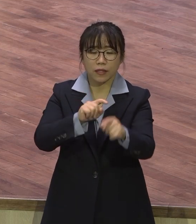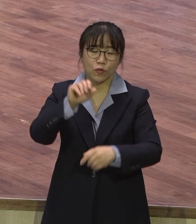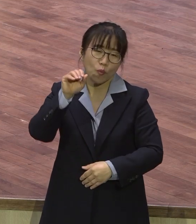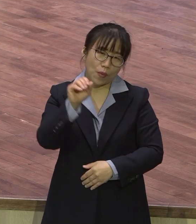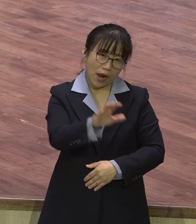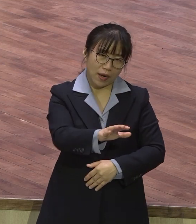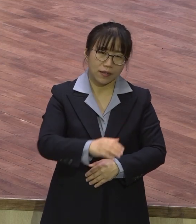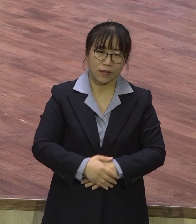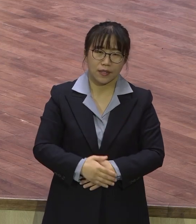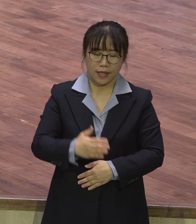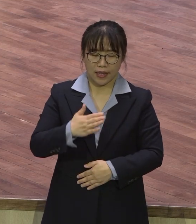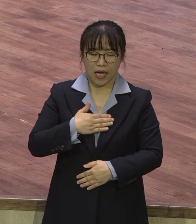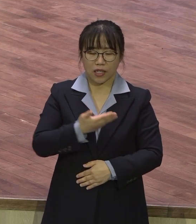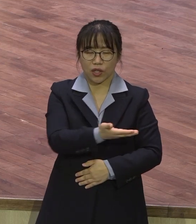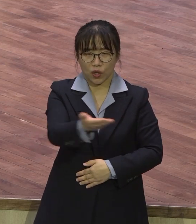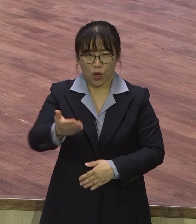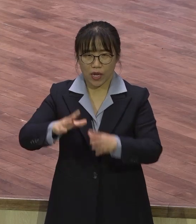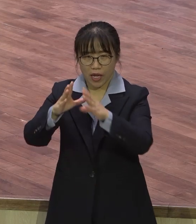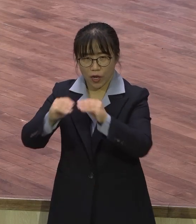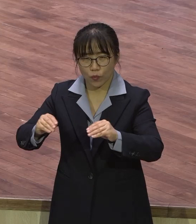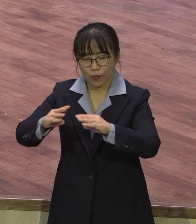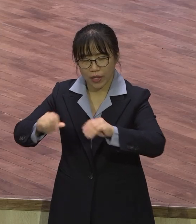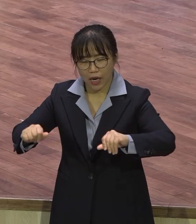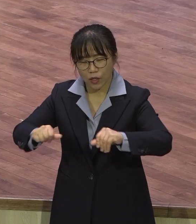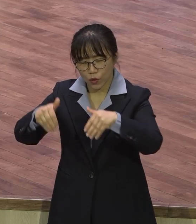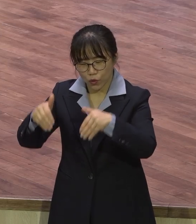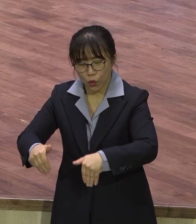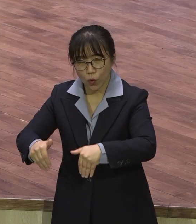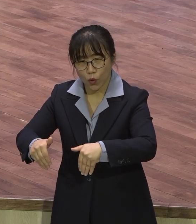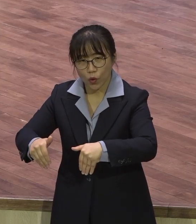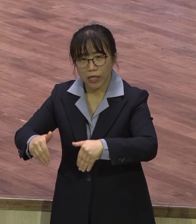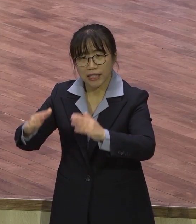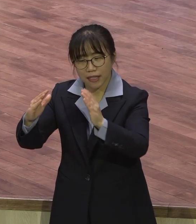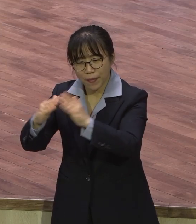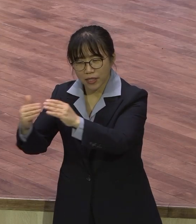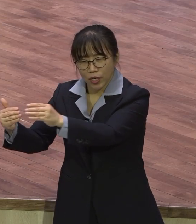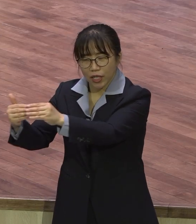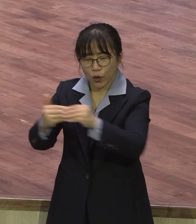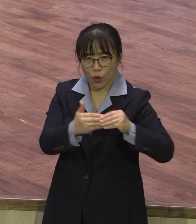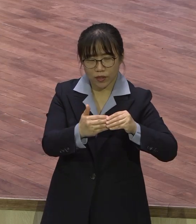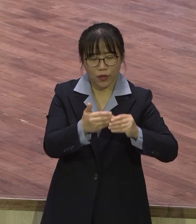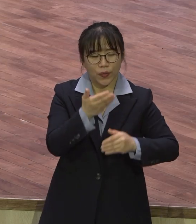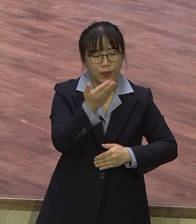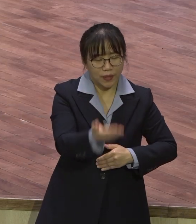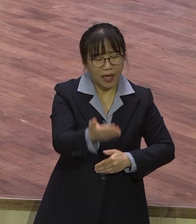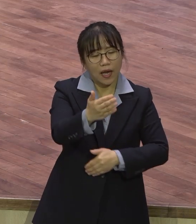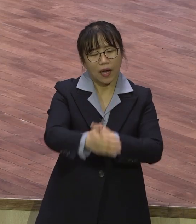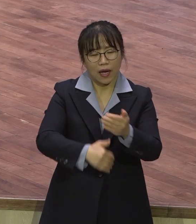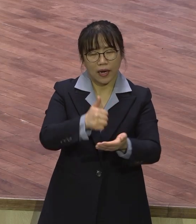나는 너를 애급당 종대였던 집에서 인도해 낸 너 하나님이니라